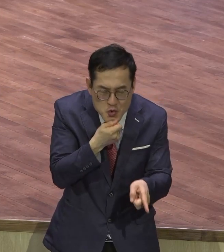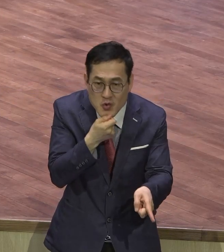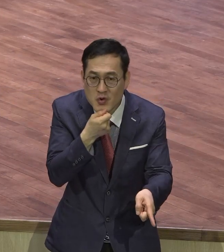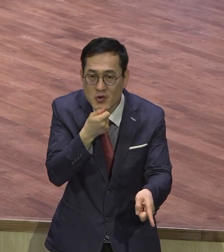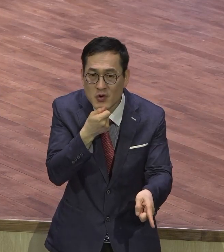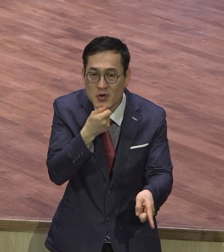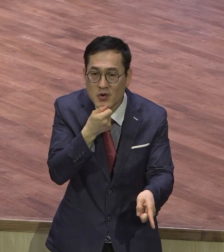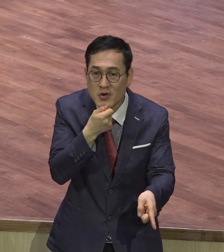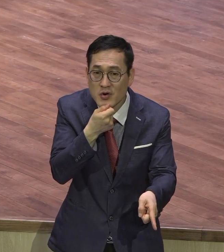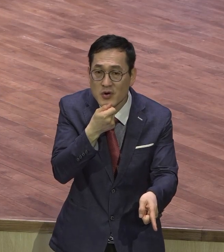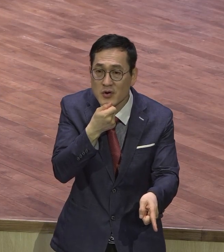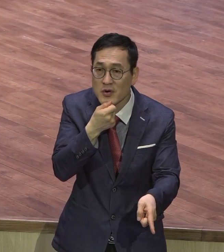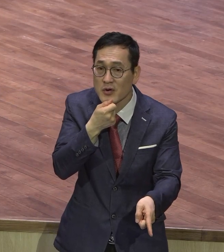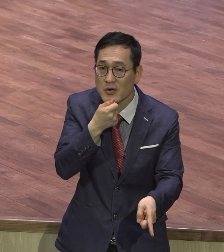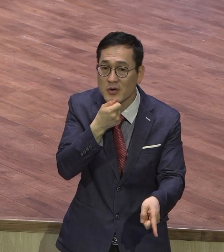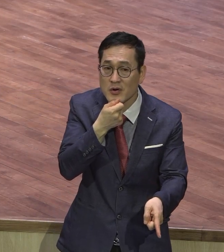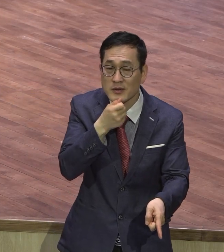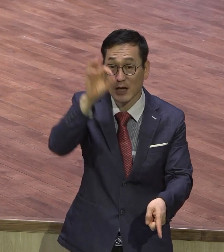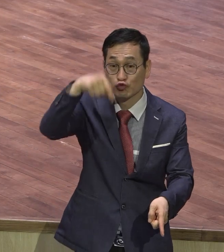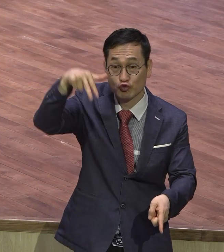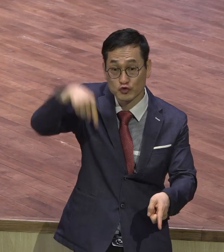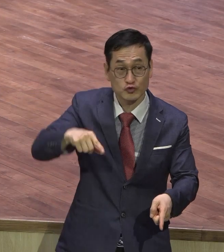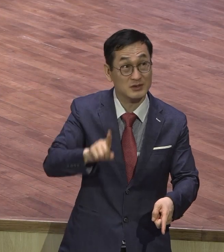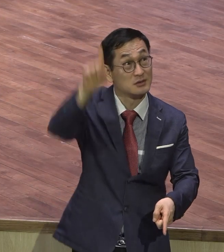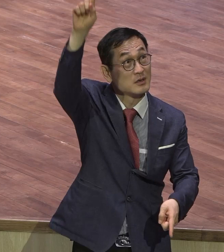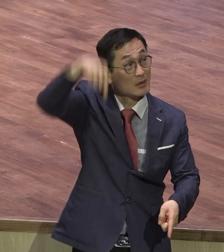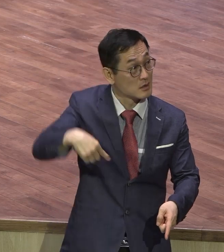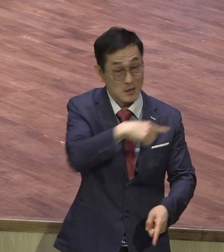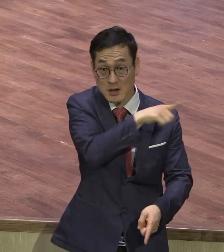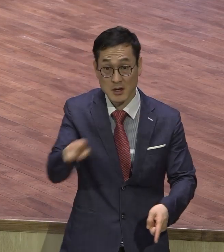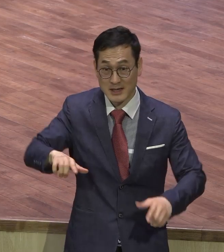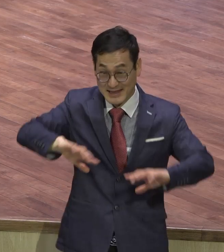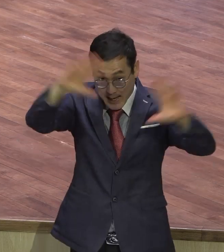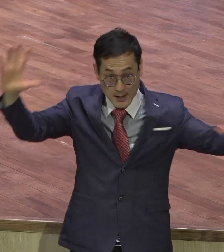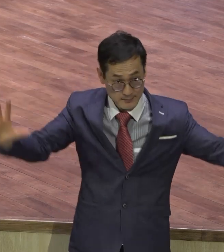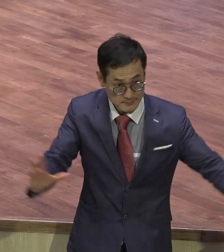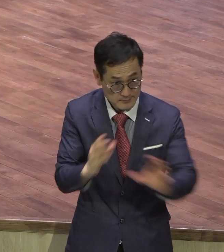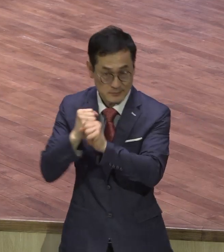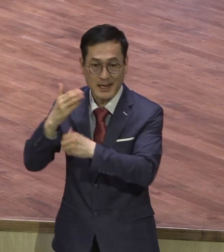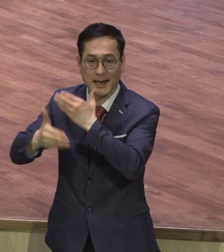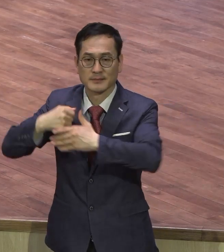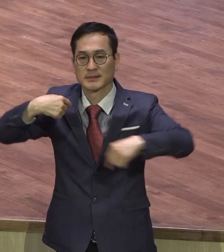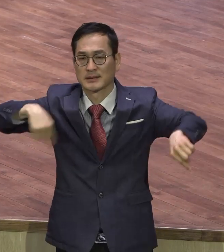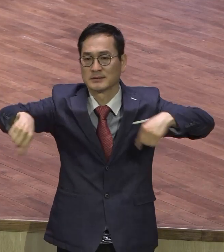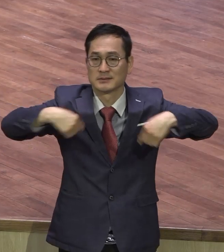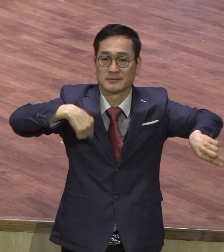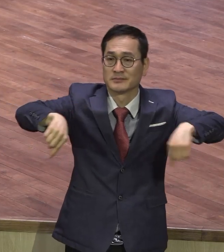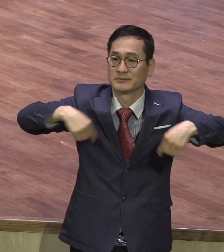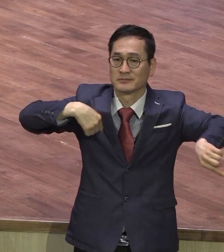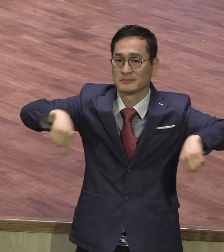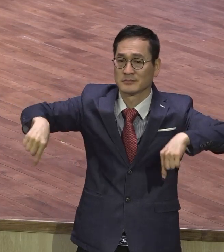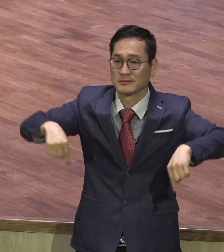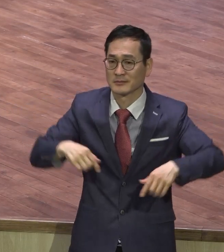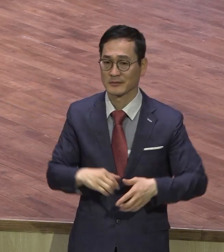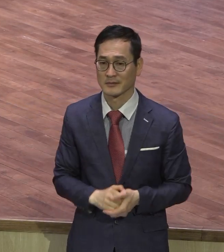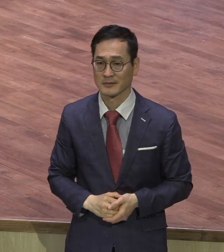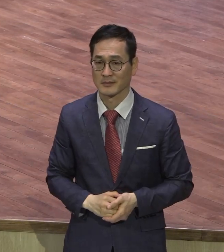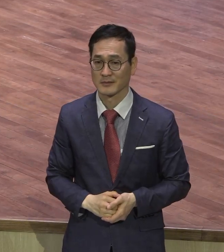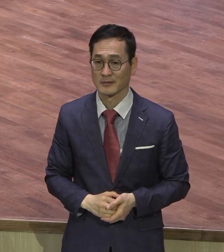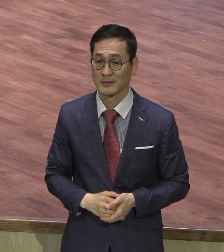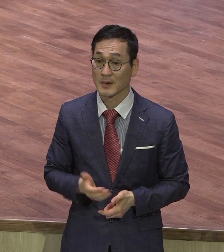인격적인 하나님이시다. 이런 하나님이 우리 기도를 듣고 계시고 응답하신다.